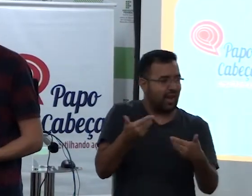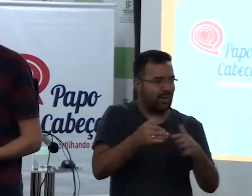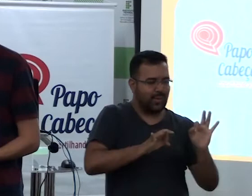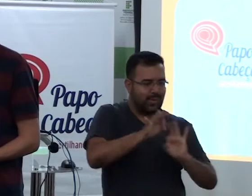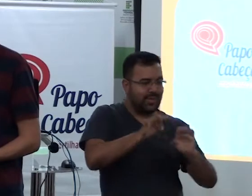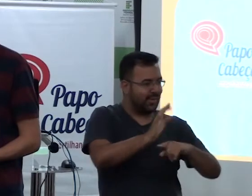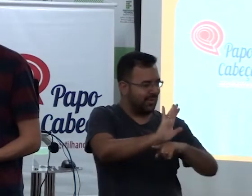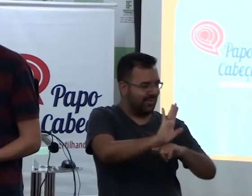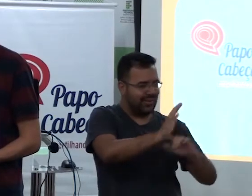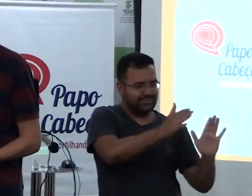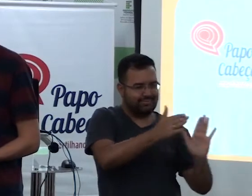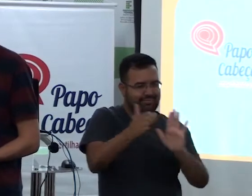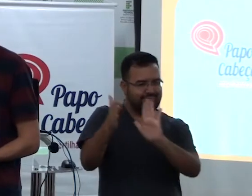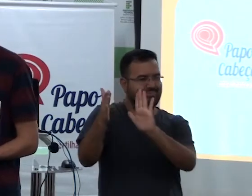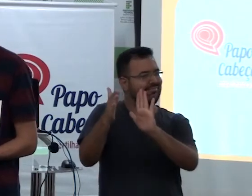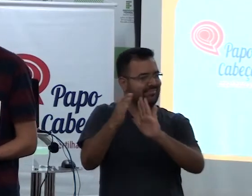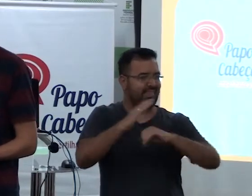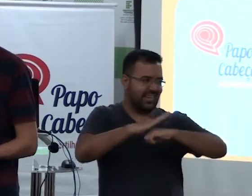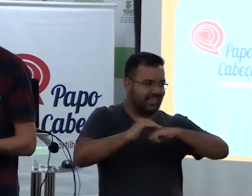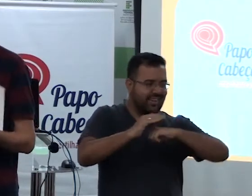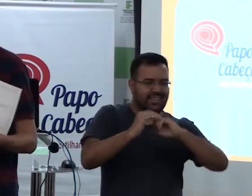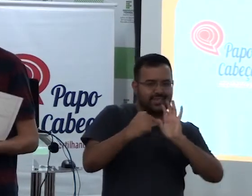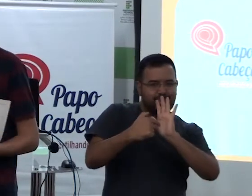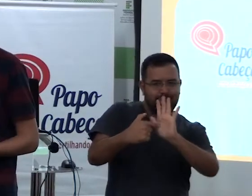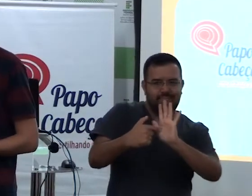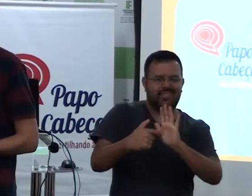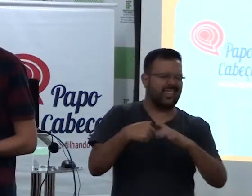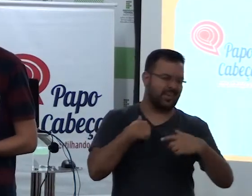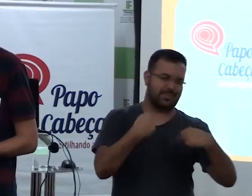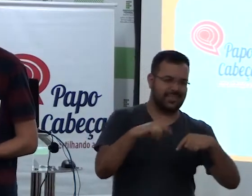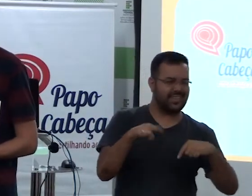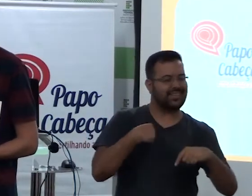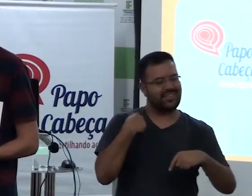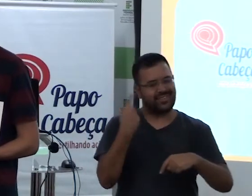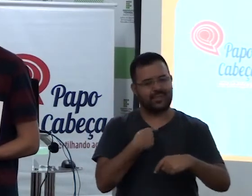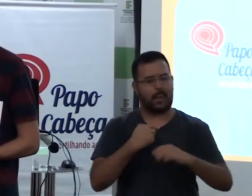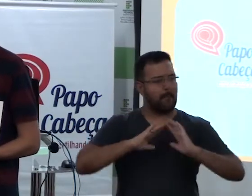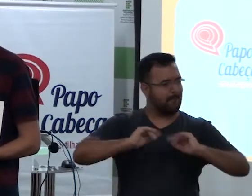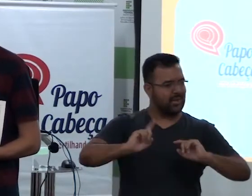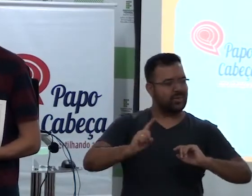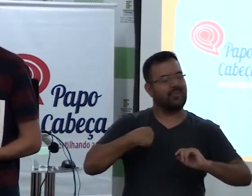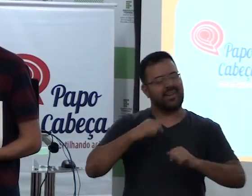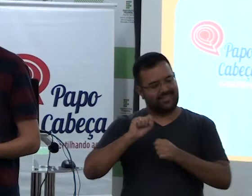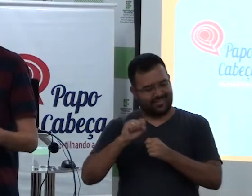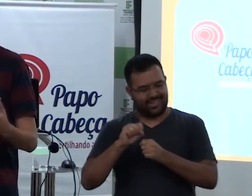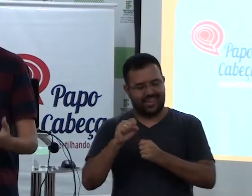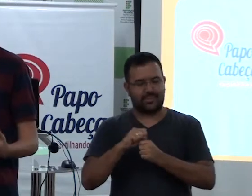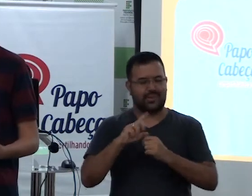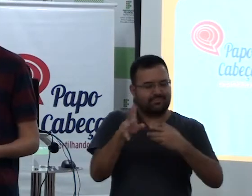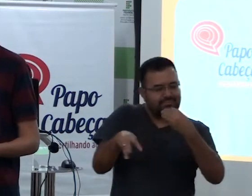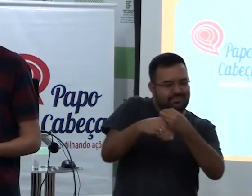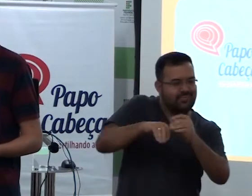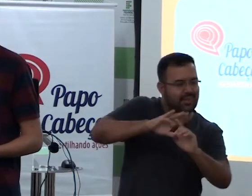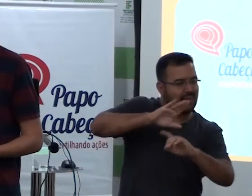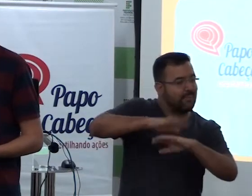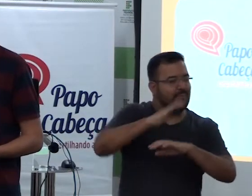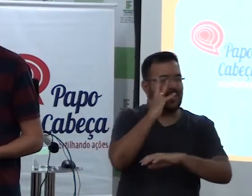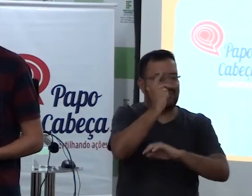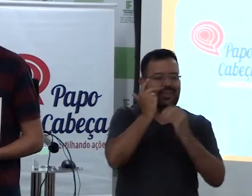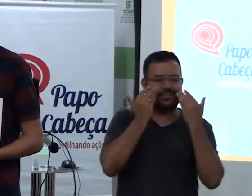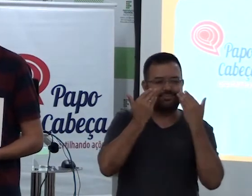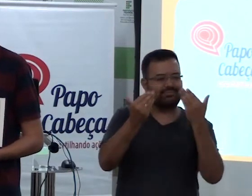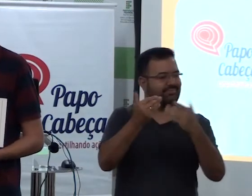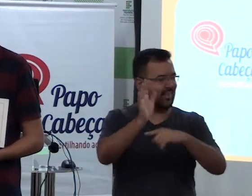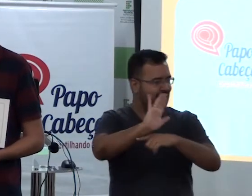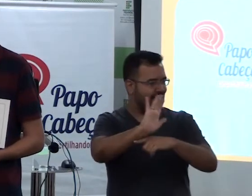agora linda, carinhosa, né? Foi um algo que não precisava, que não foi solicitado, mas que a gente vendo o Papo